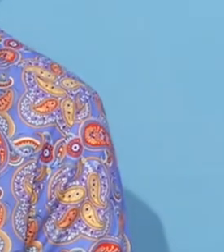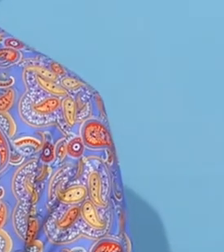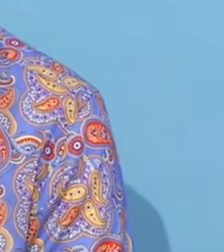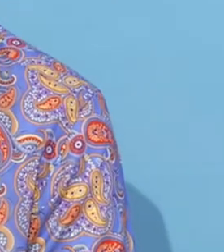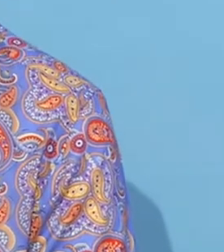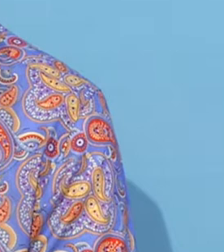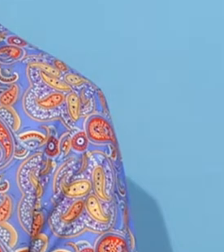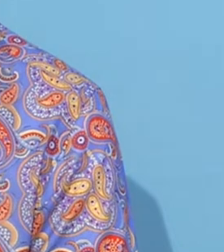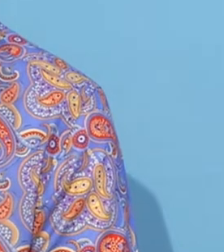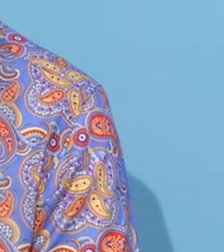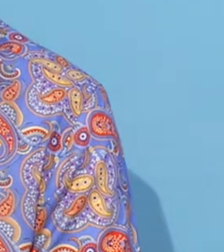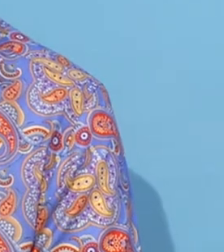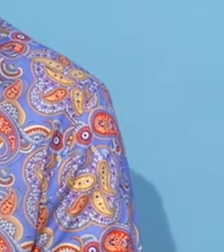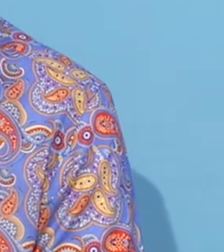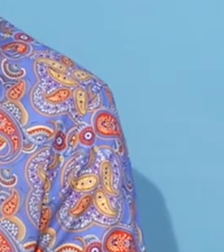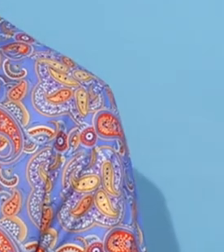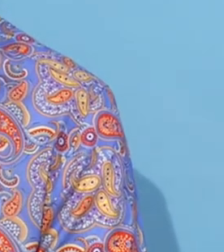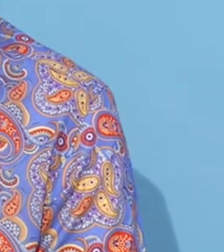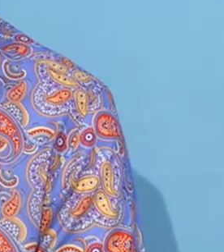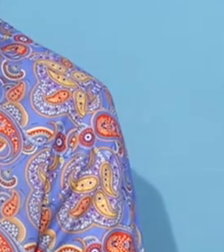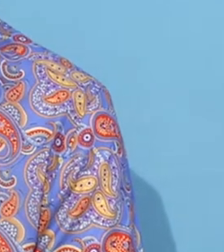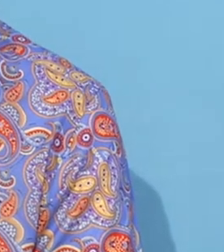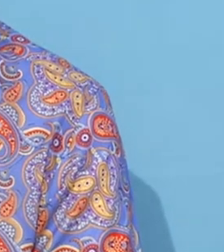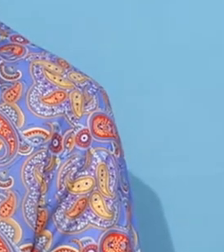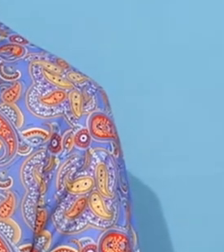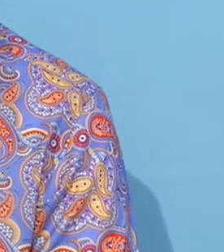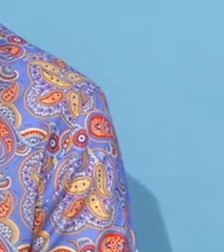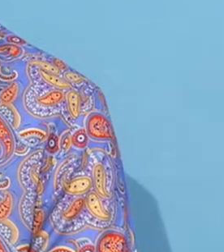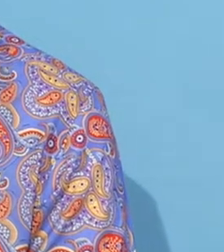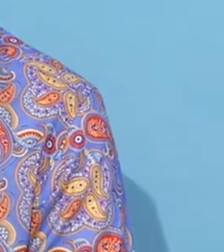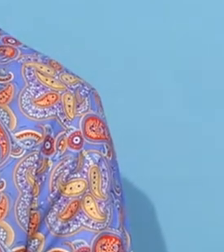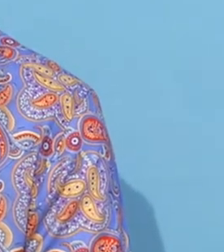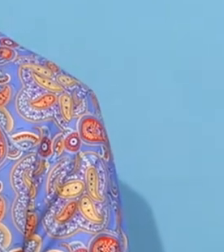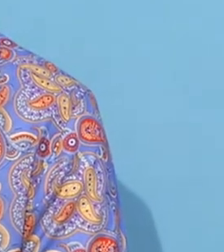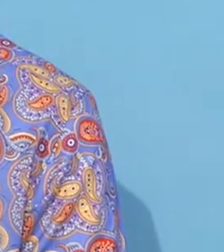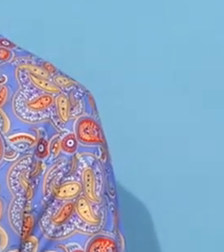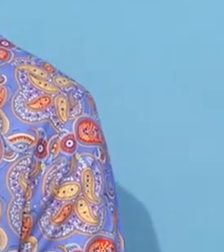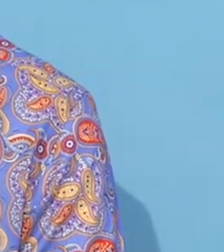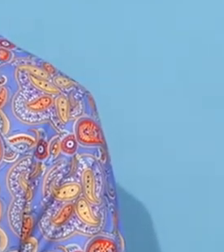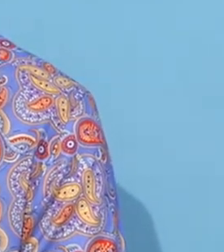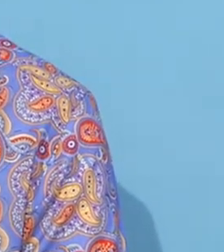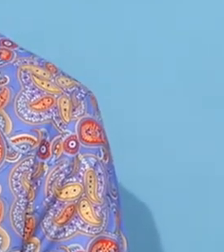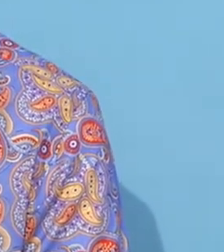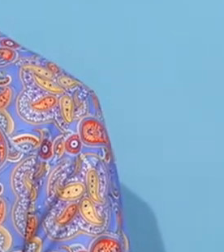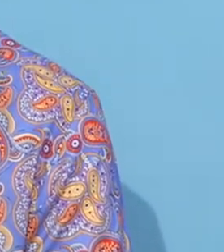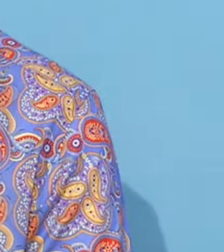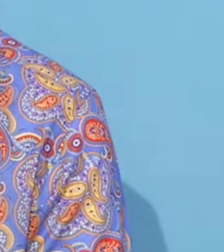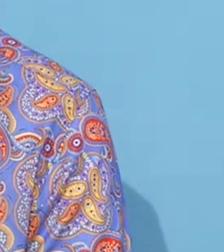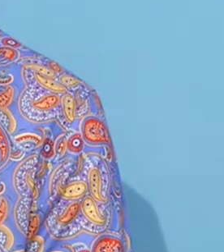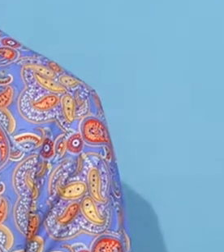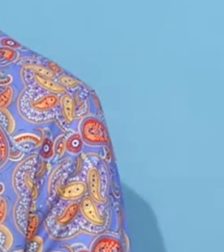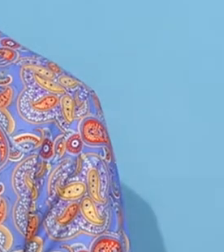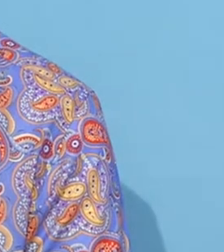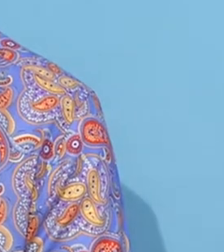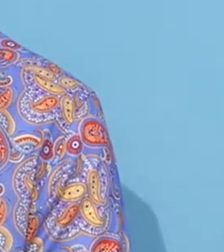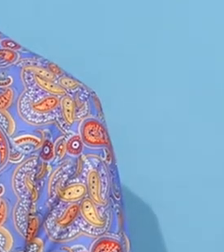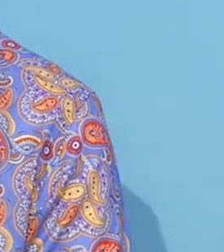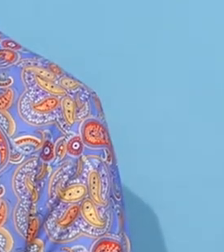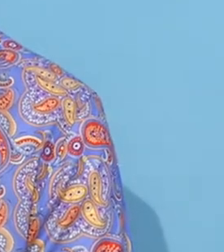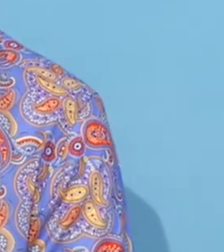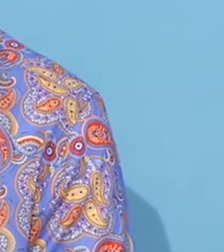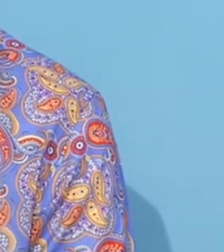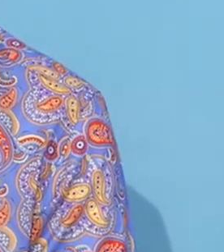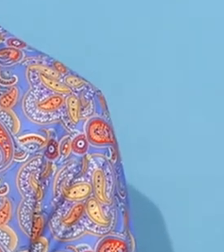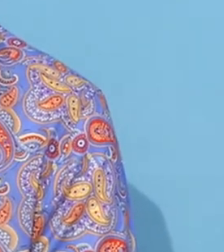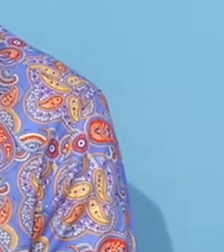mer vi pratar om det i termer om att ni har rättigheter och vi står på er sida, desto viktigare är det att de också orkar ta steget och